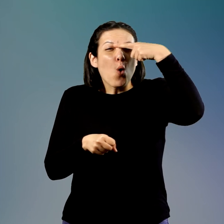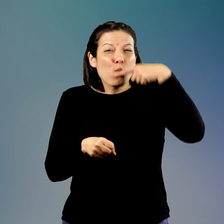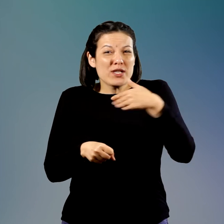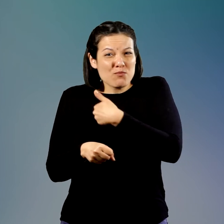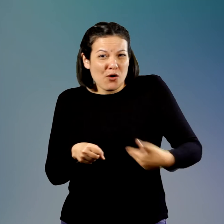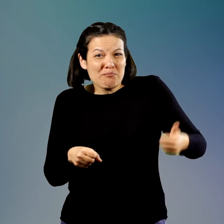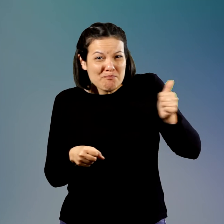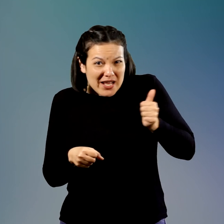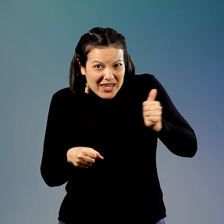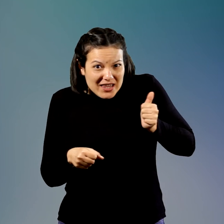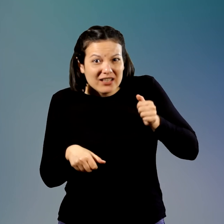la última dictadura